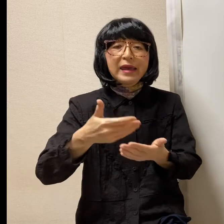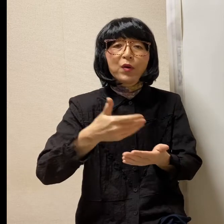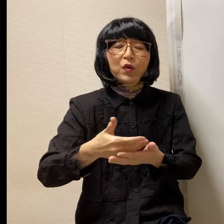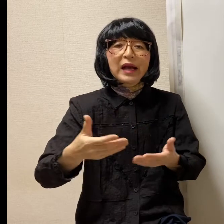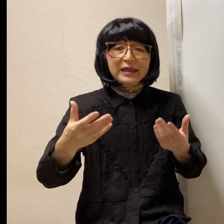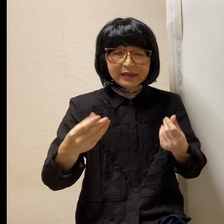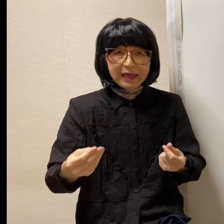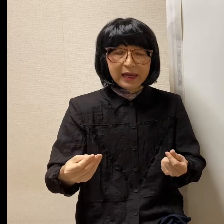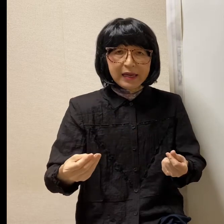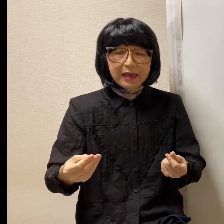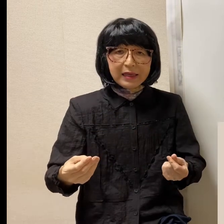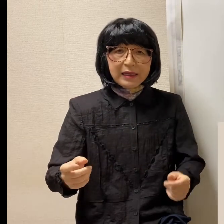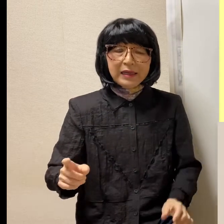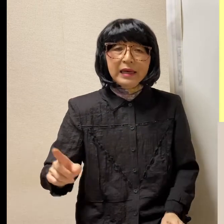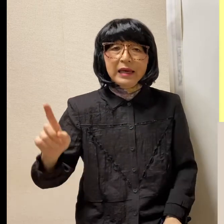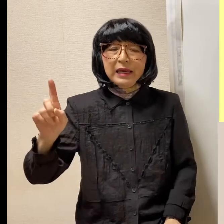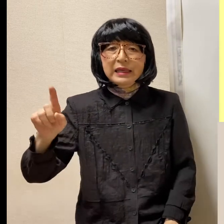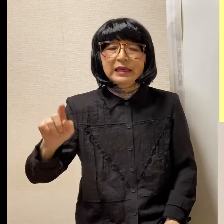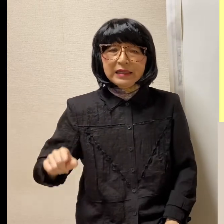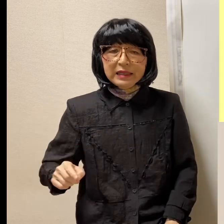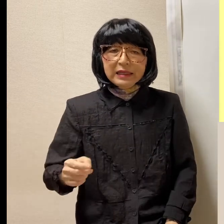彼は絵を描いた。